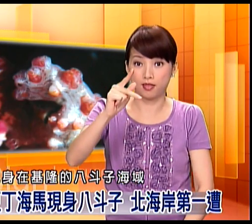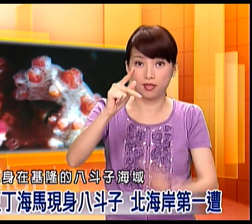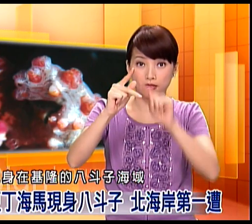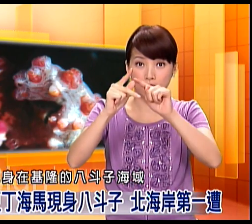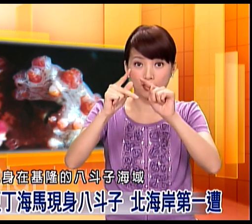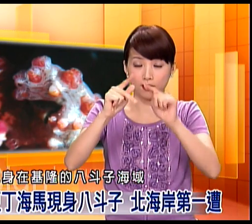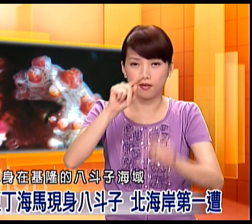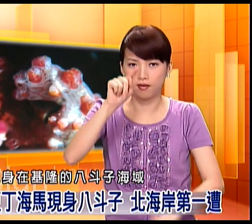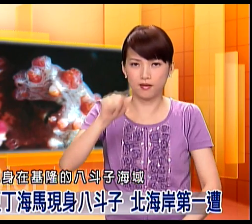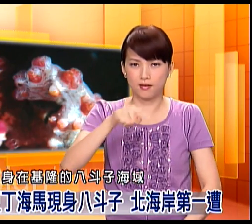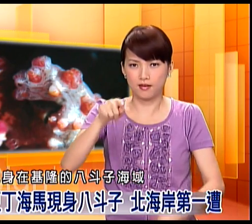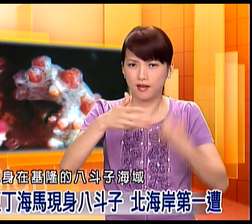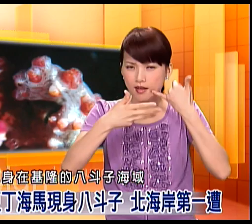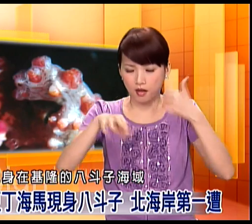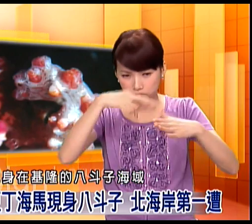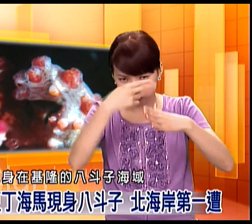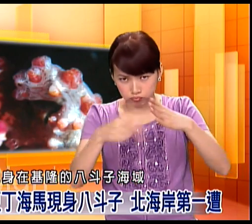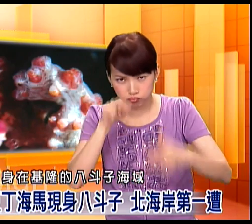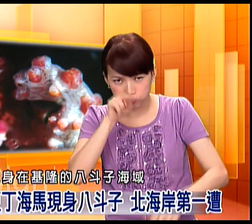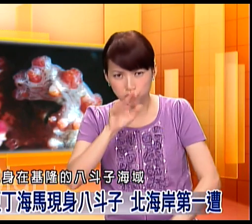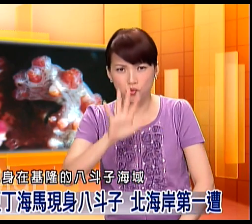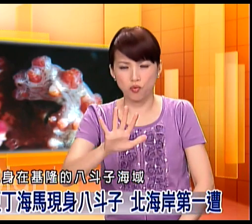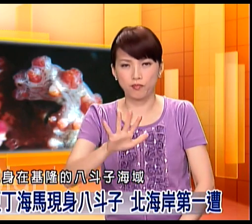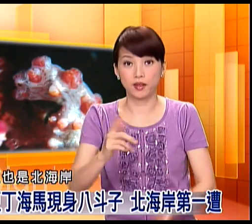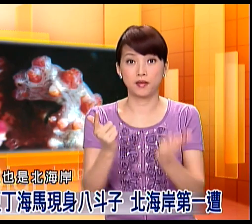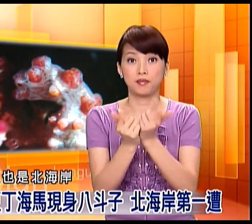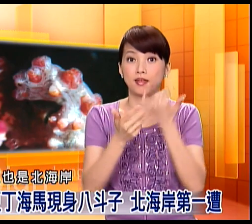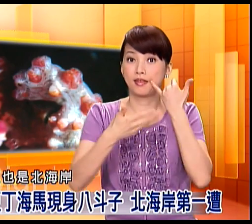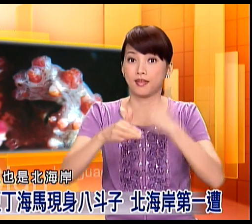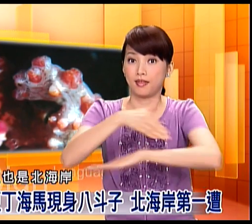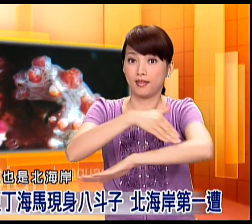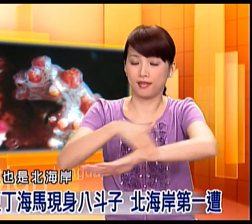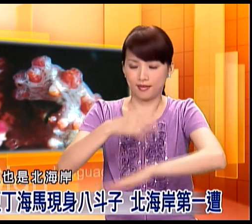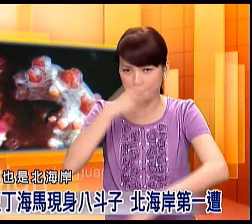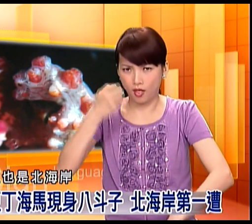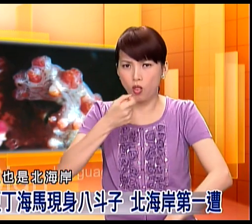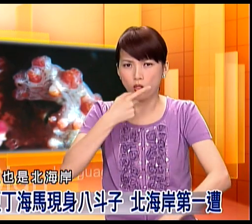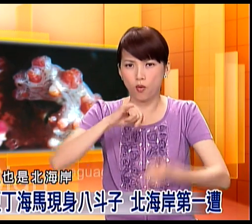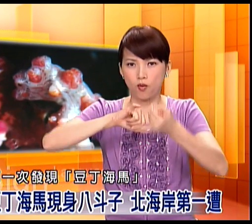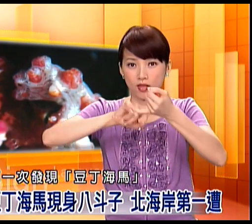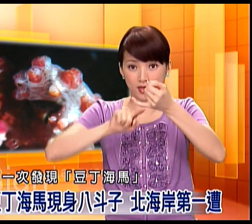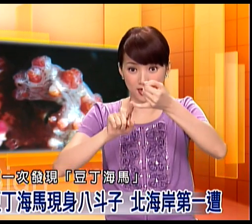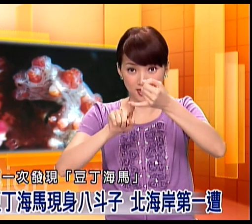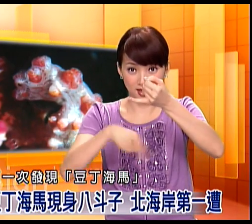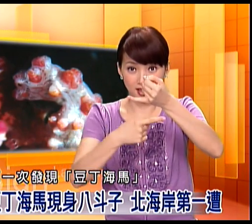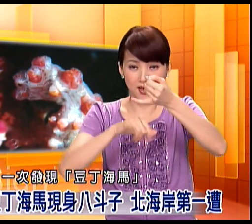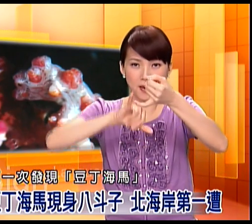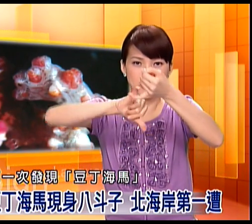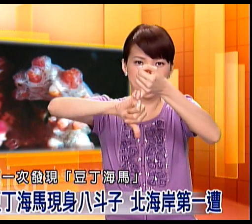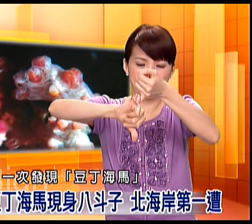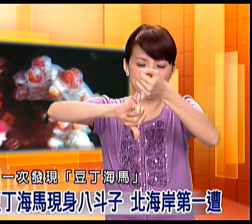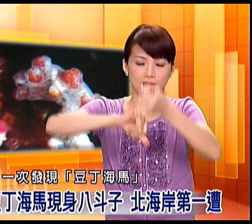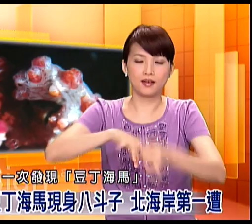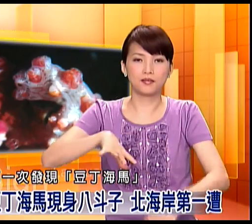现身在基隆的八斗子海域，而这也是北海岸第一次发现豆丁海马。